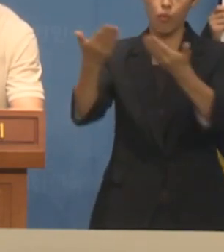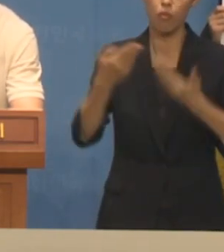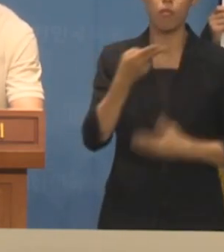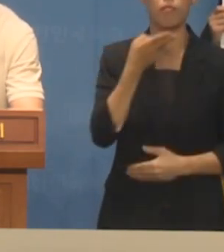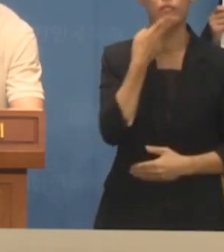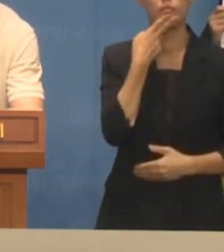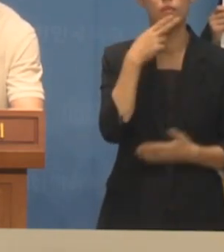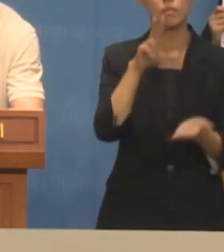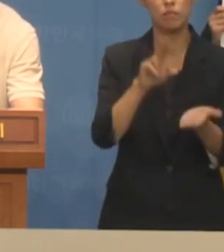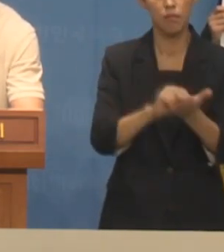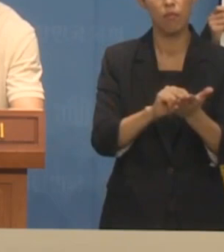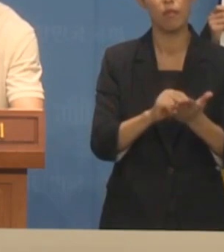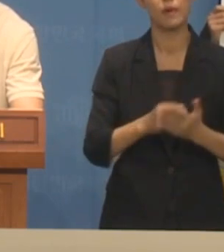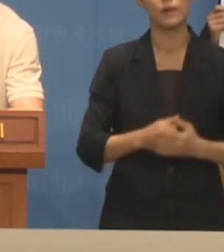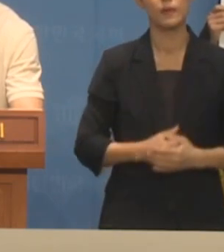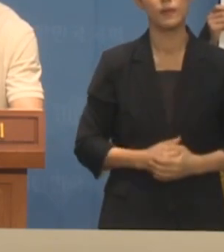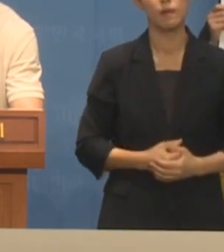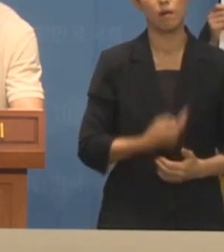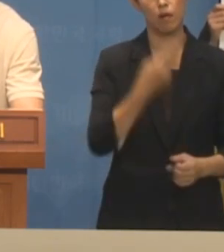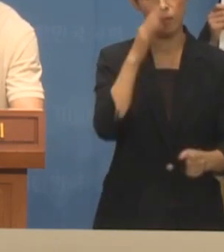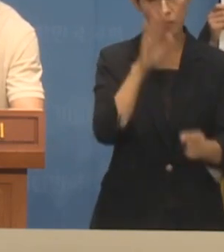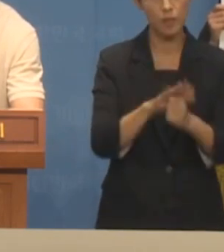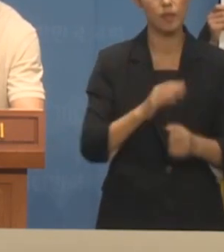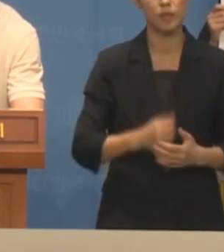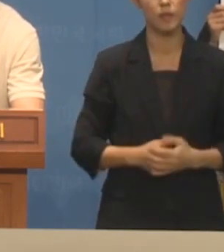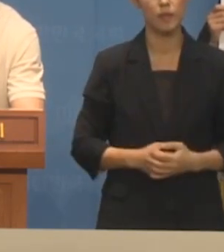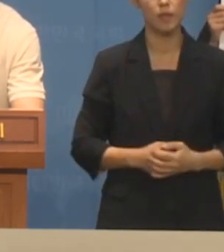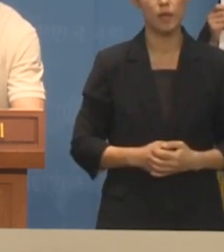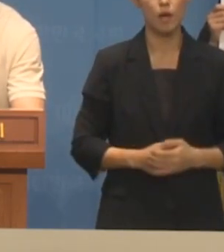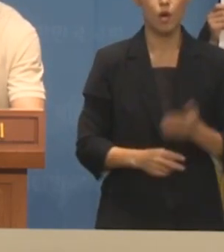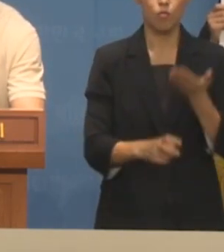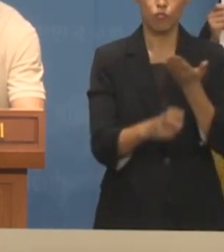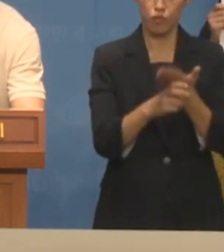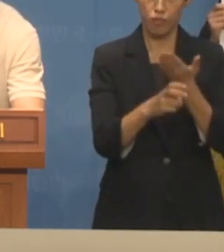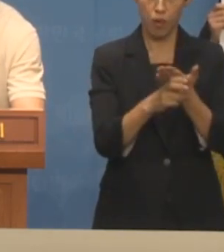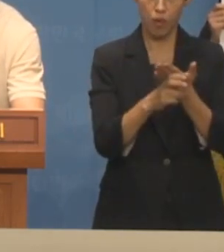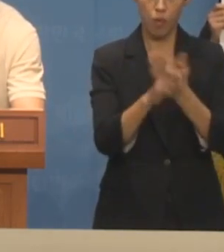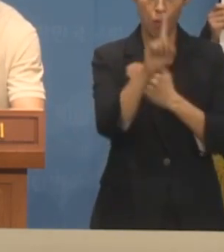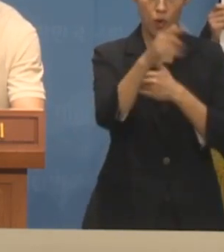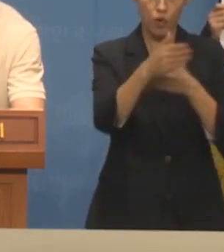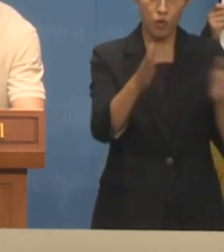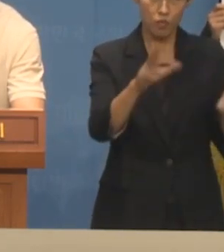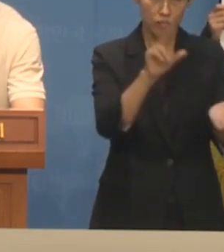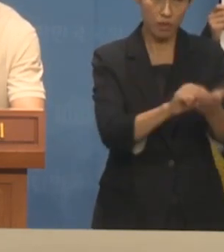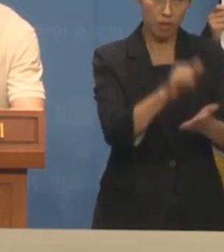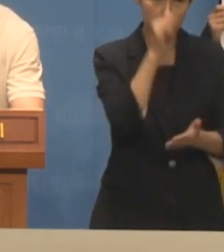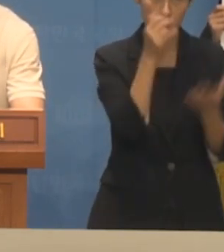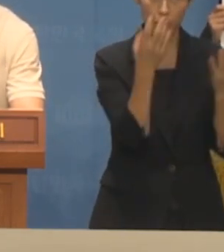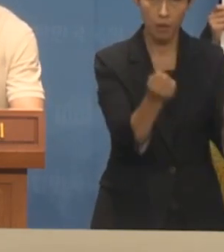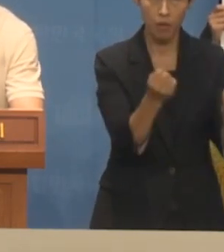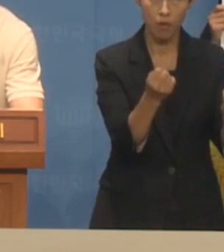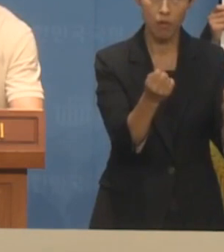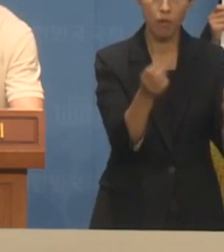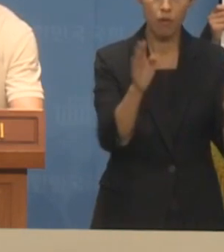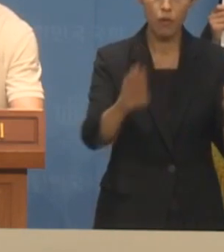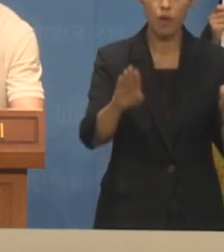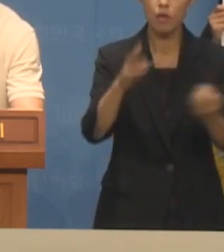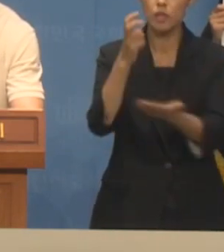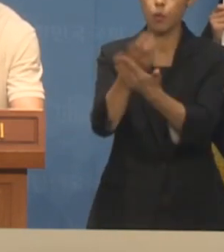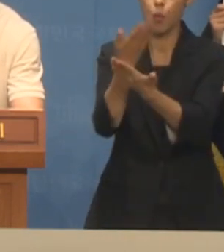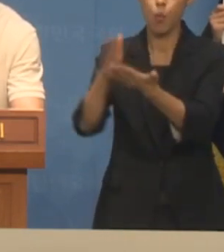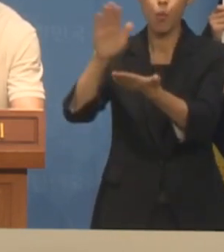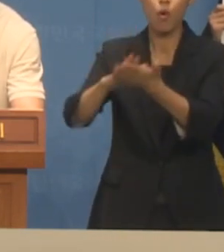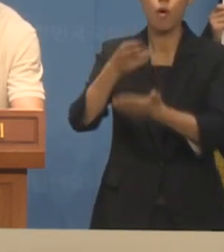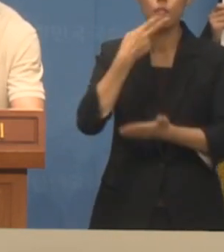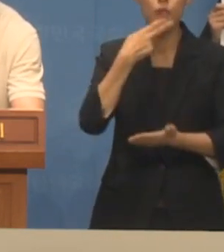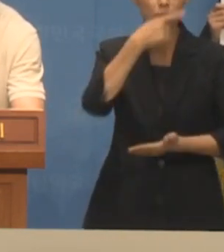못하는 그런 현실이 너무나도 억울합니다. 애초에 불법 원룸이 문제되기 시작한 지 오랜데 그동안 제도 개선이 되지 않아